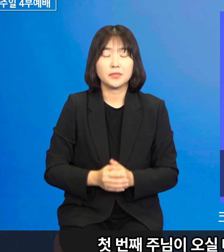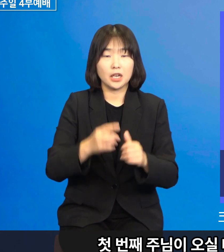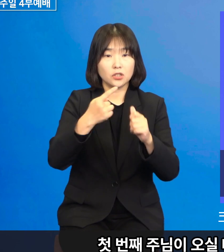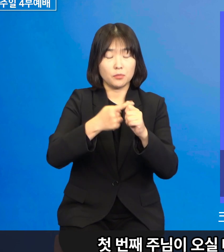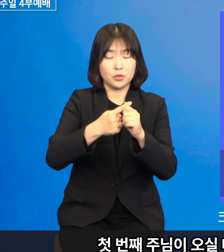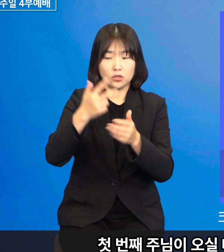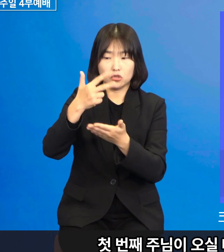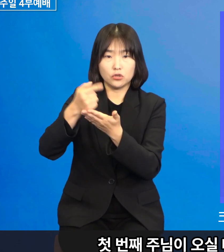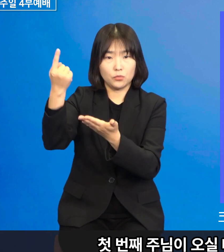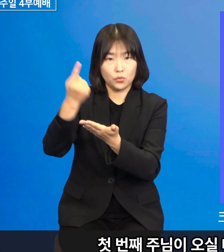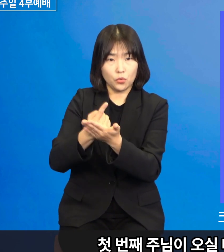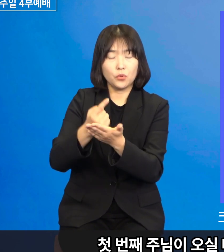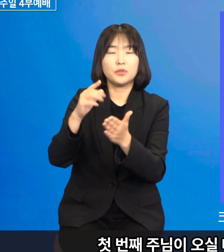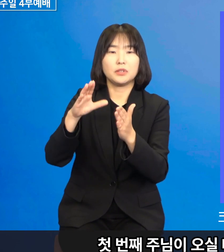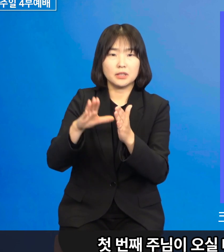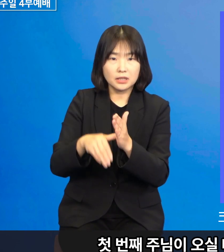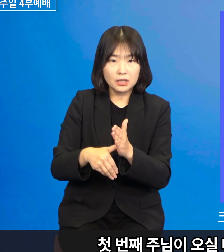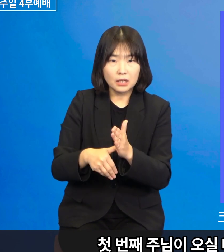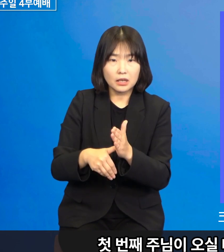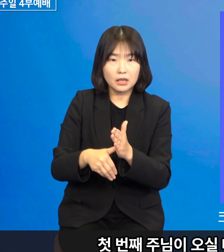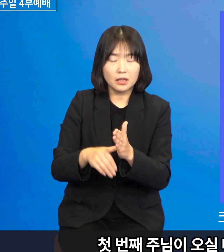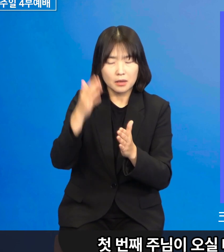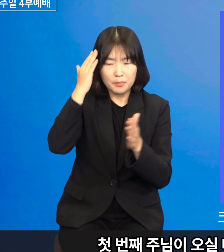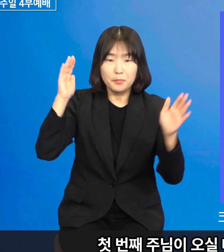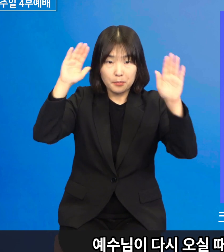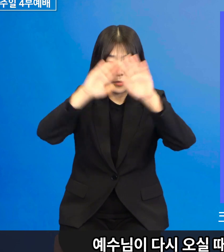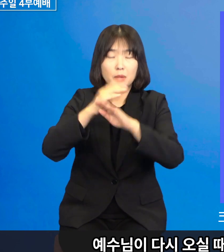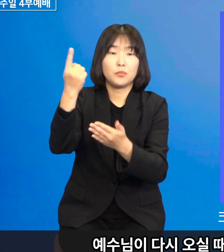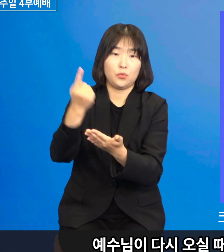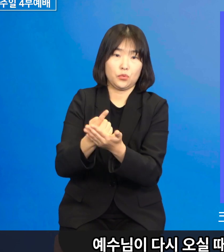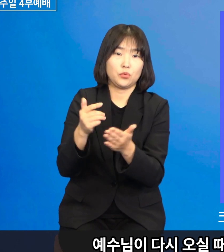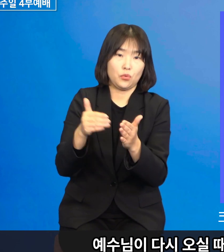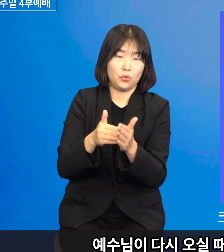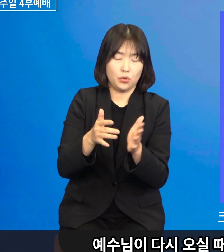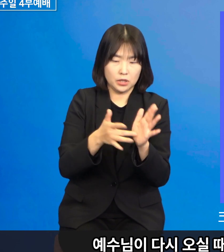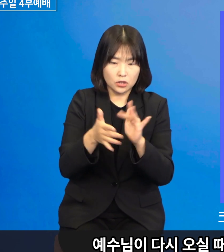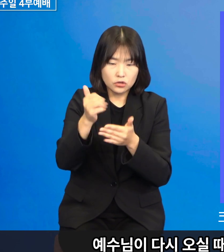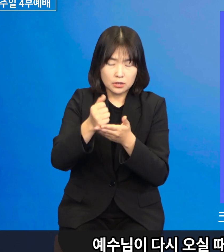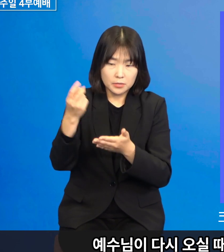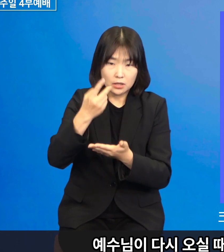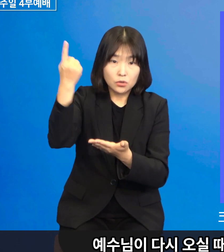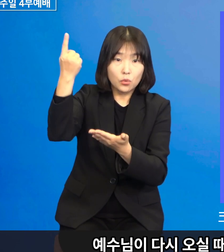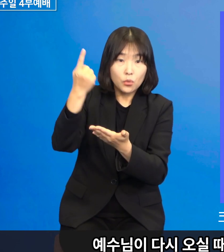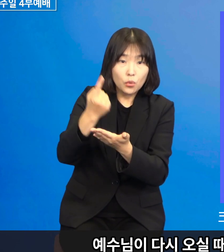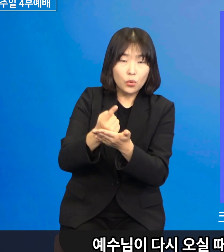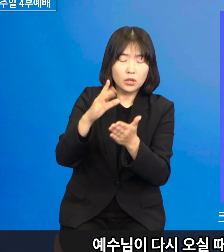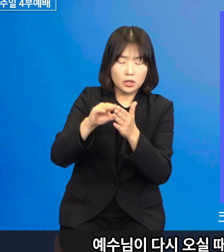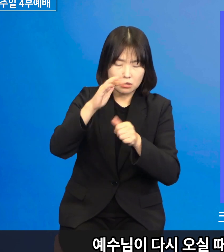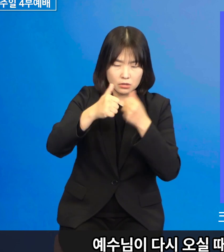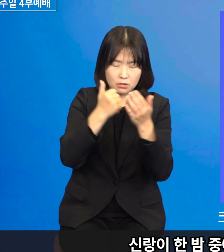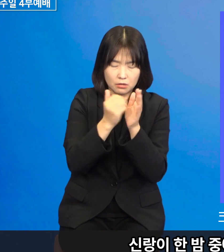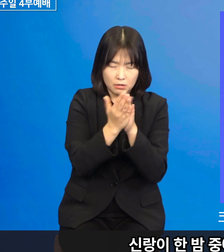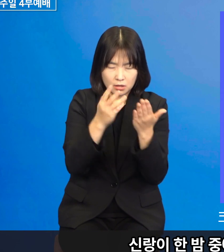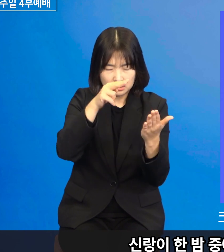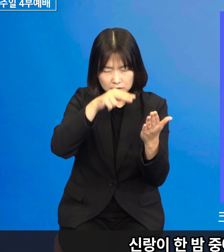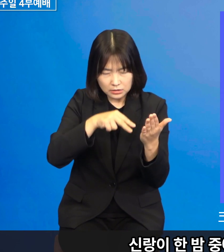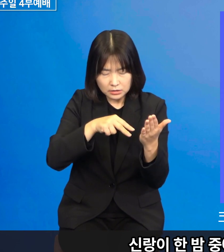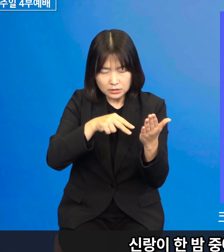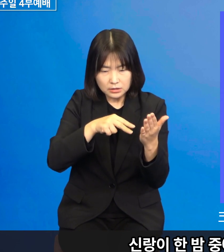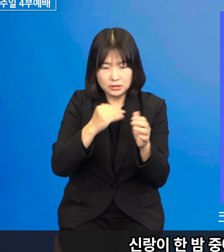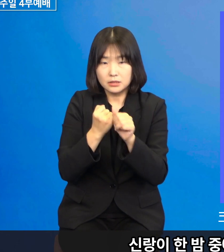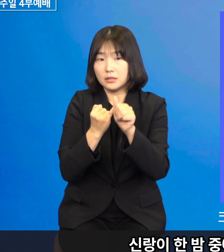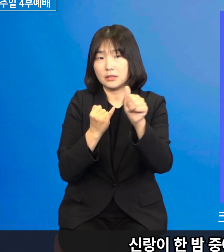주님이 오실 때 그때는 밤에 오셨고, 예수님이 다시 오실 때도 성경을 가만 보니까